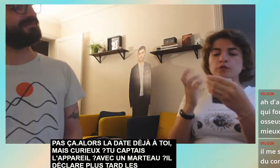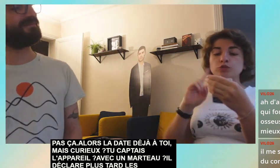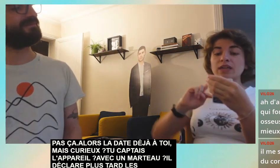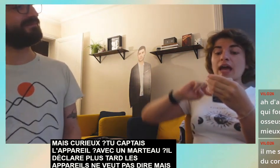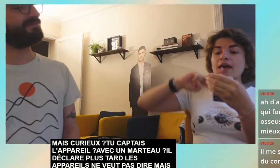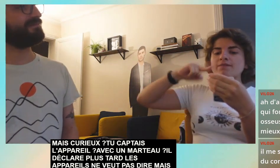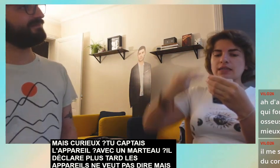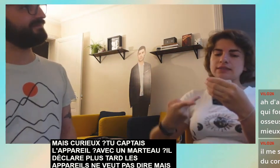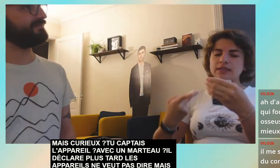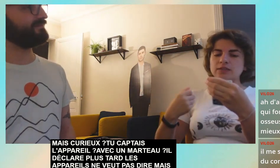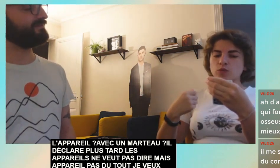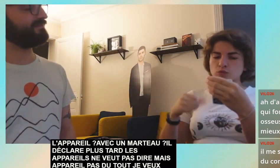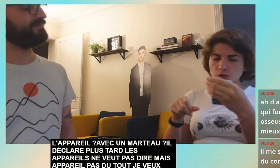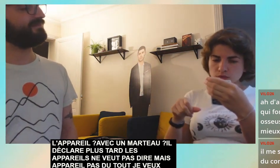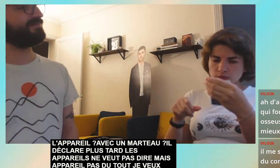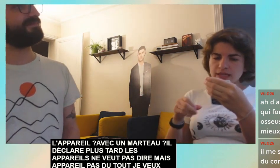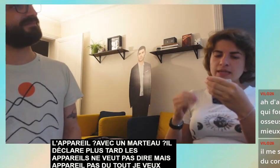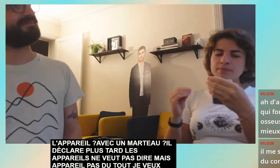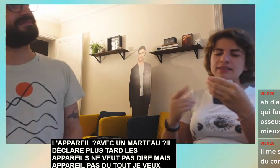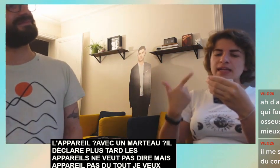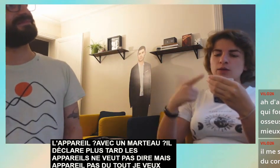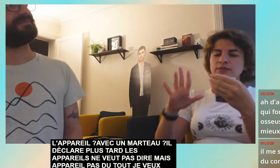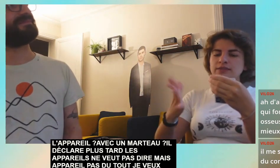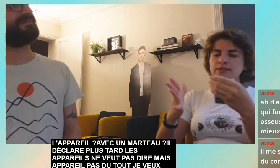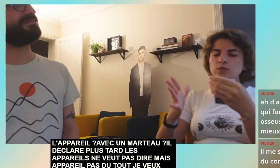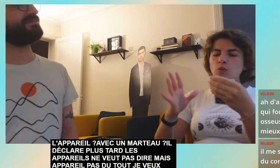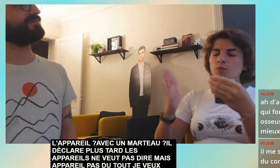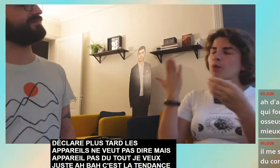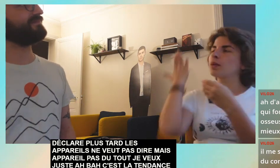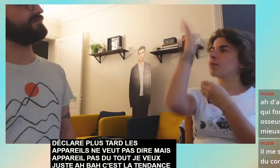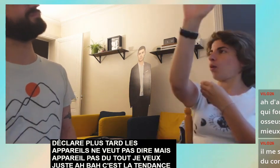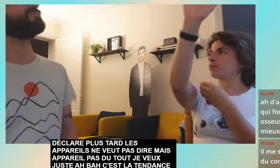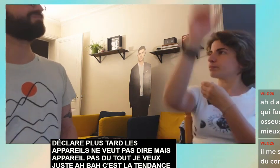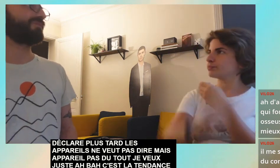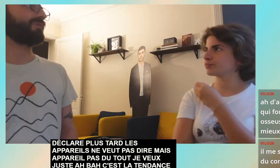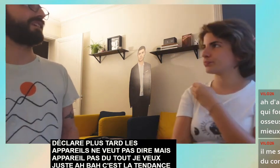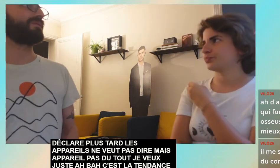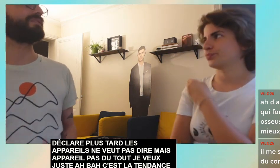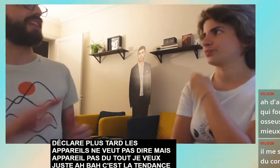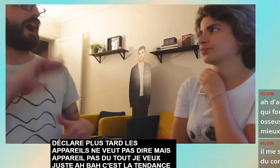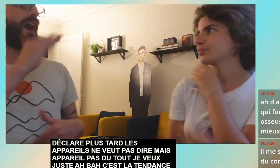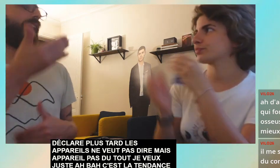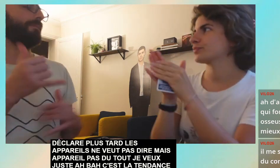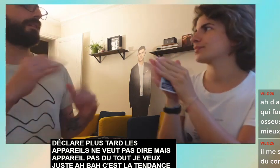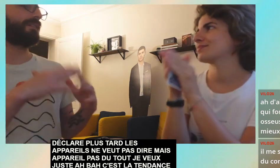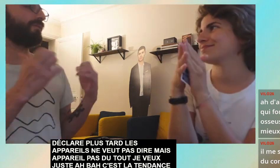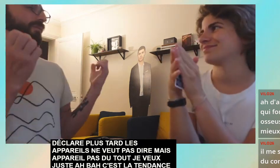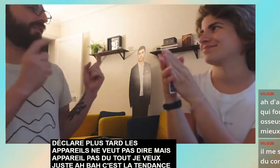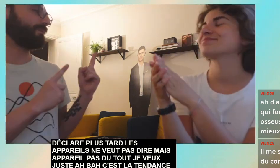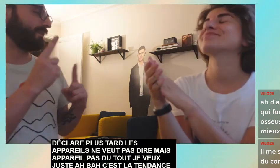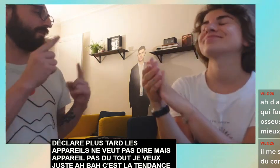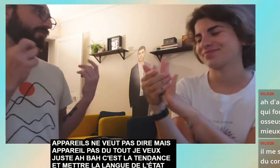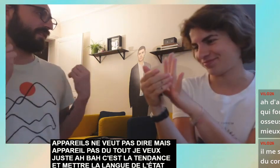juste inverser la tendance et mettre la langue des signes au premier plan. Ok, donc c'est après le congrès de Milan, c'est